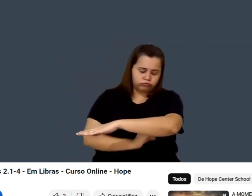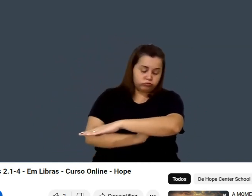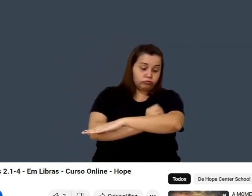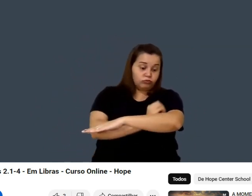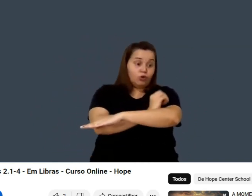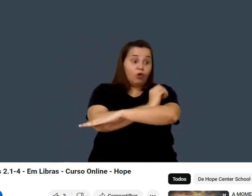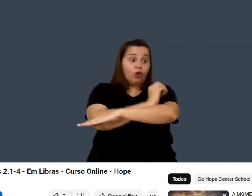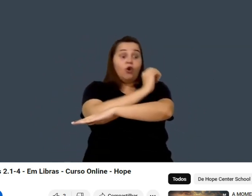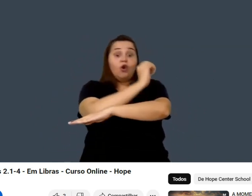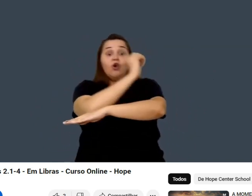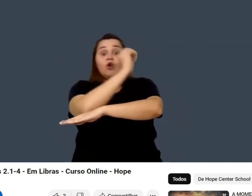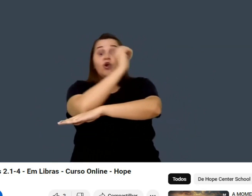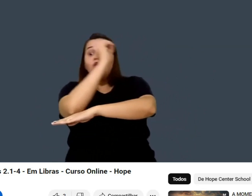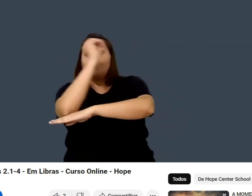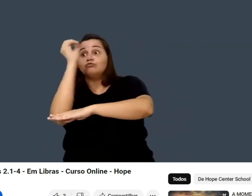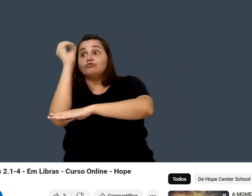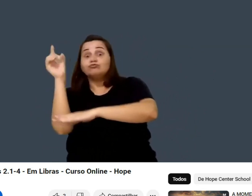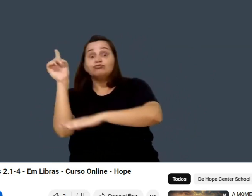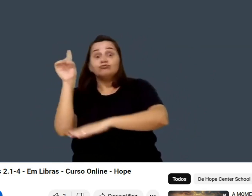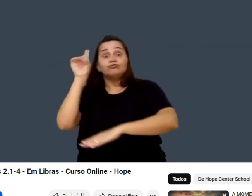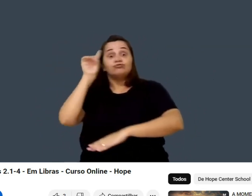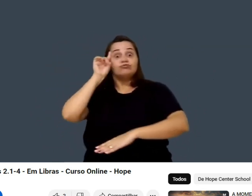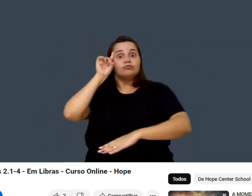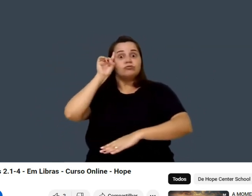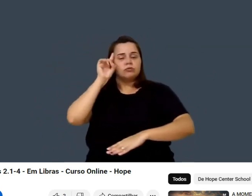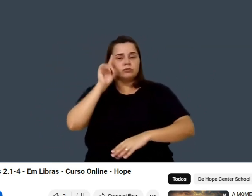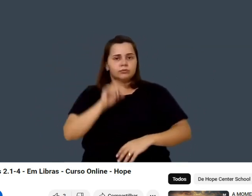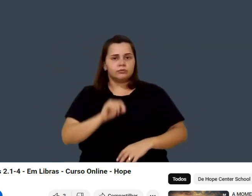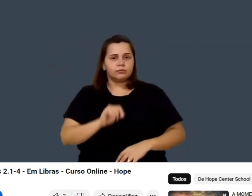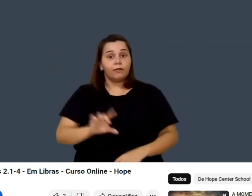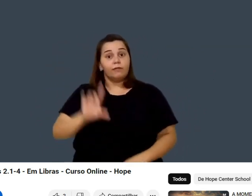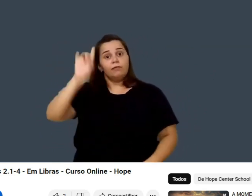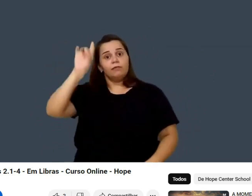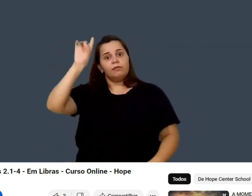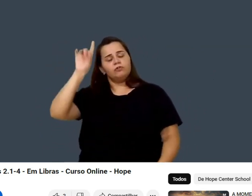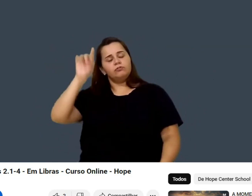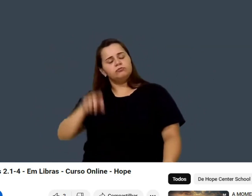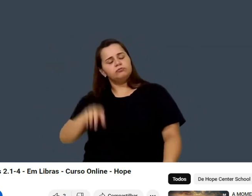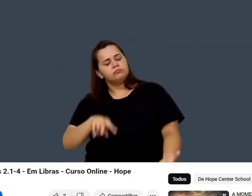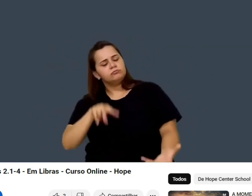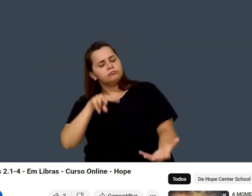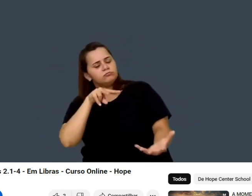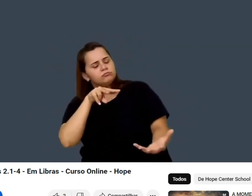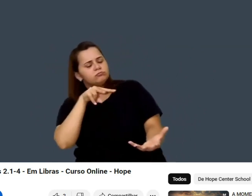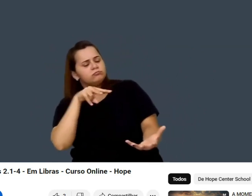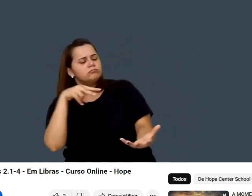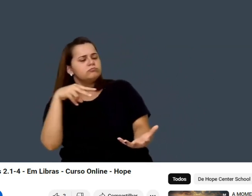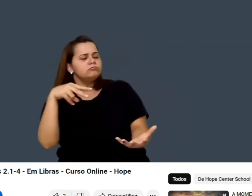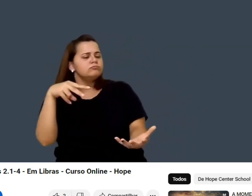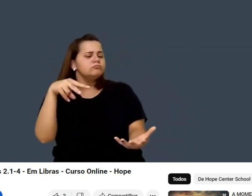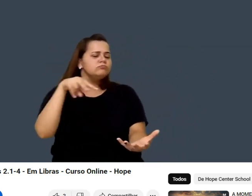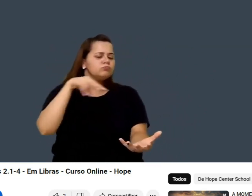começando, o sol se pondo. Então, esse dia e noite foi as